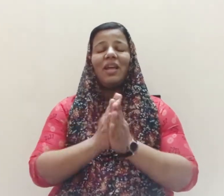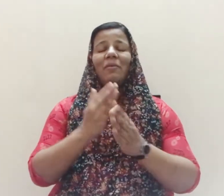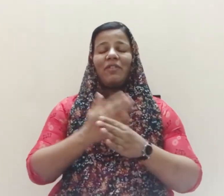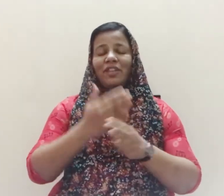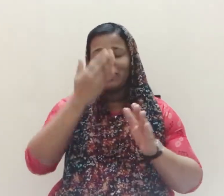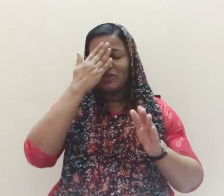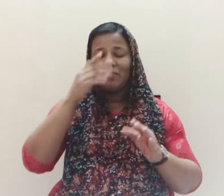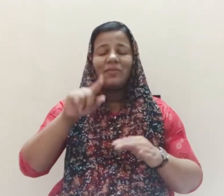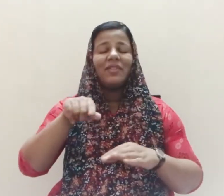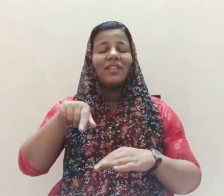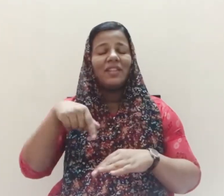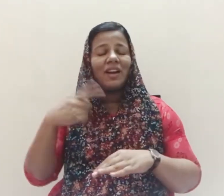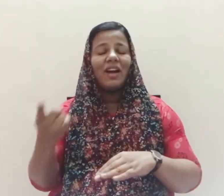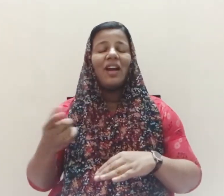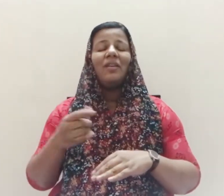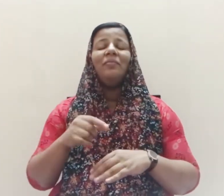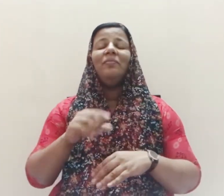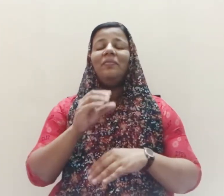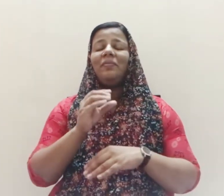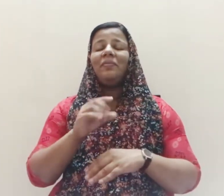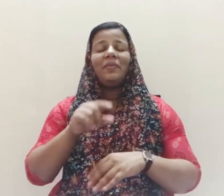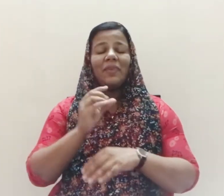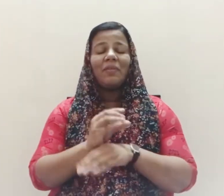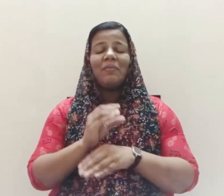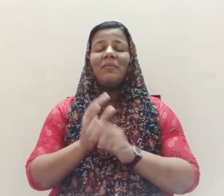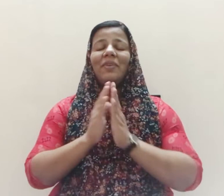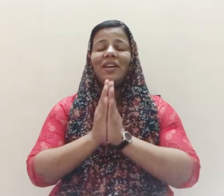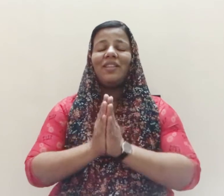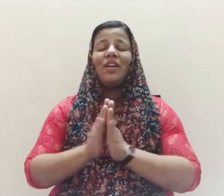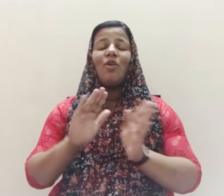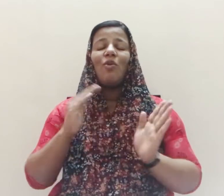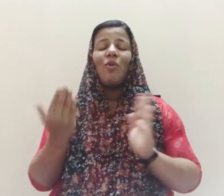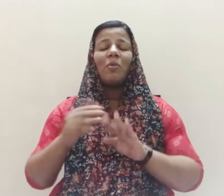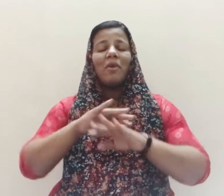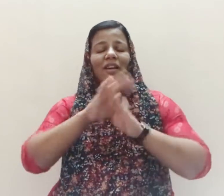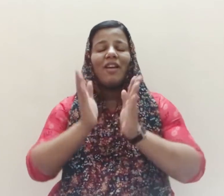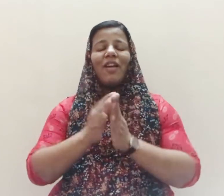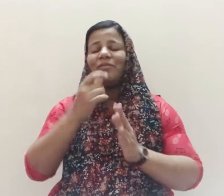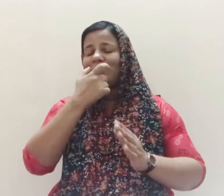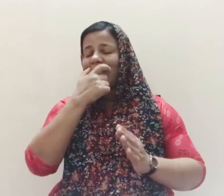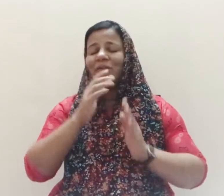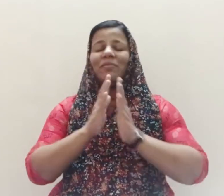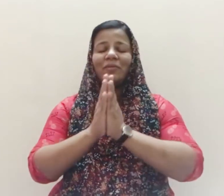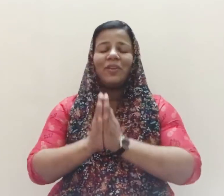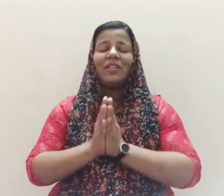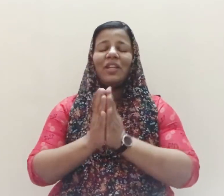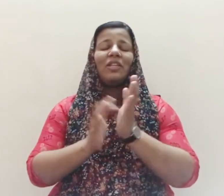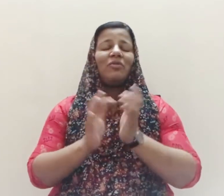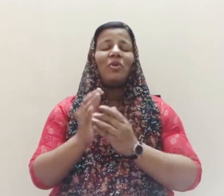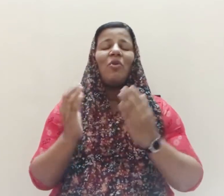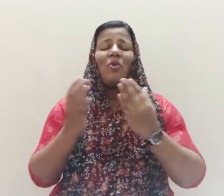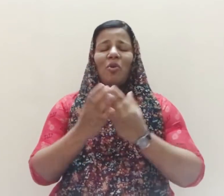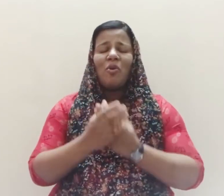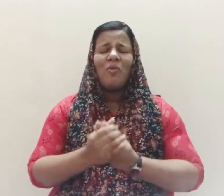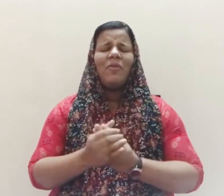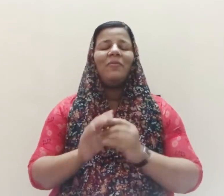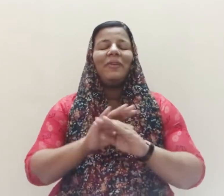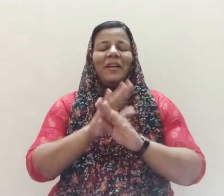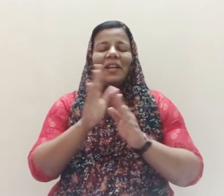പ്രഭാതി നാളത്തെ സഭായോഗങ്ങളെ ഞങ്ങൾ അനുഗ്രഹിച്ചു പ്രാർത്ഥിക്കുന്നു. ലോകമെമ്പാടും കർത്താവ് ദൈവജനം കൂടി വന്ന് അങ്ങേ ആരാധിക്കുമ്പോൾ അവരുടെ മതി